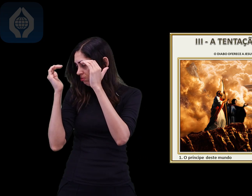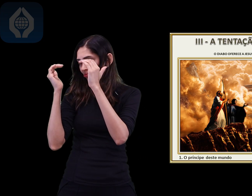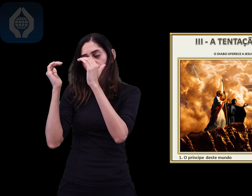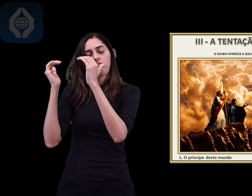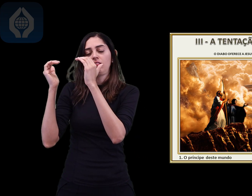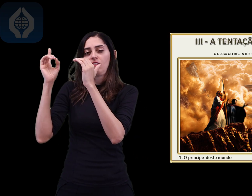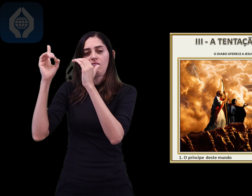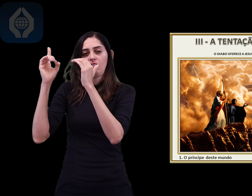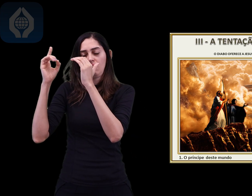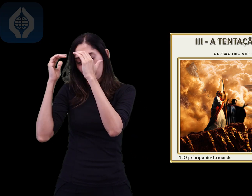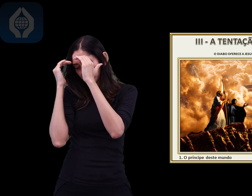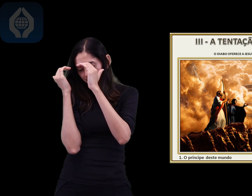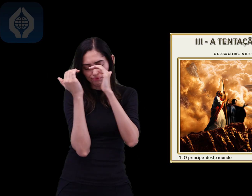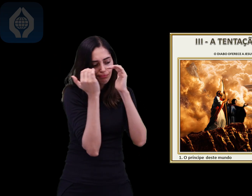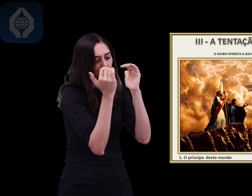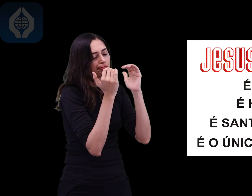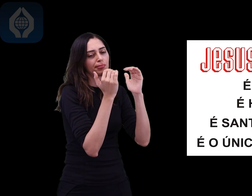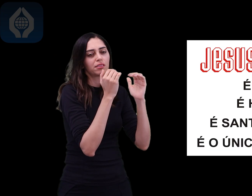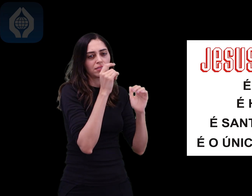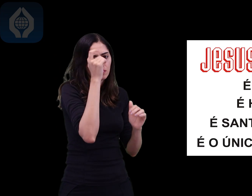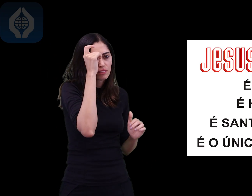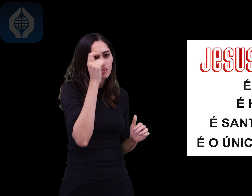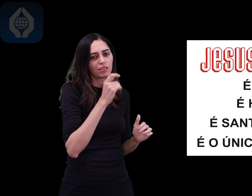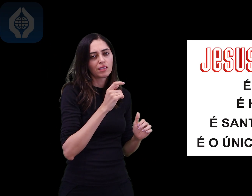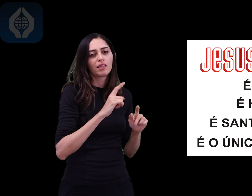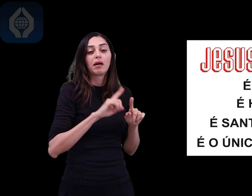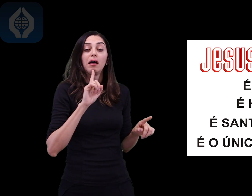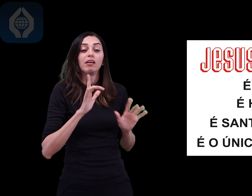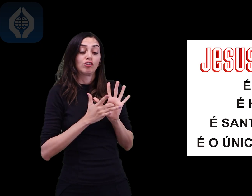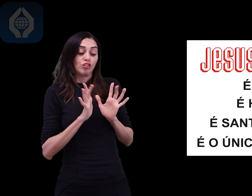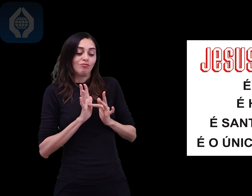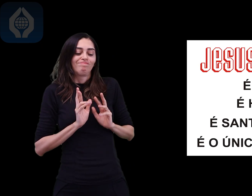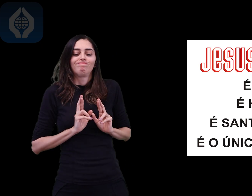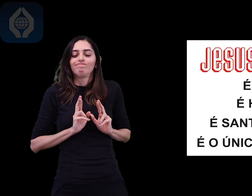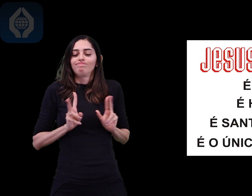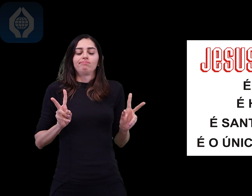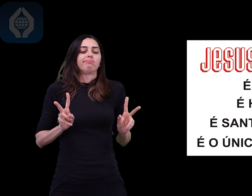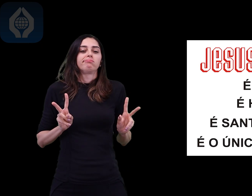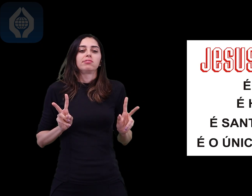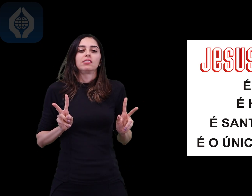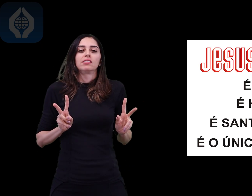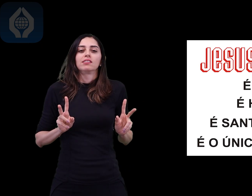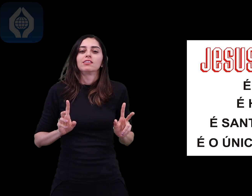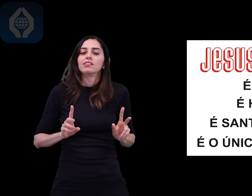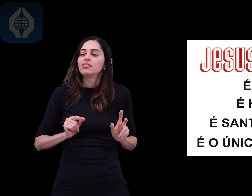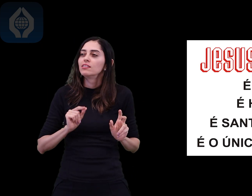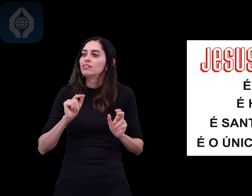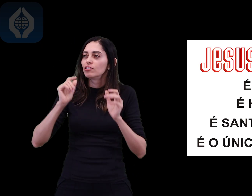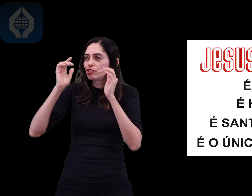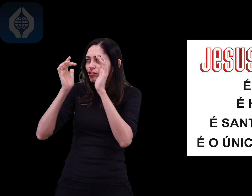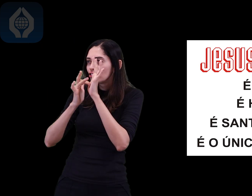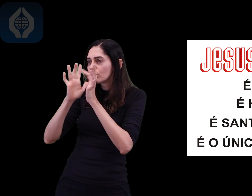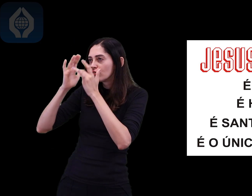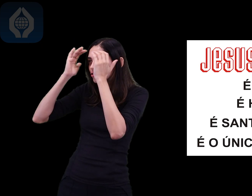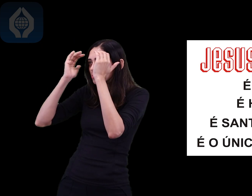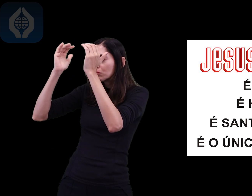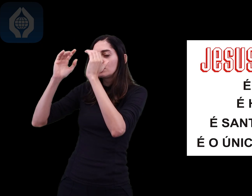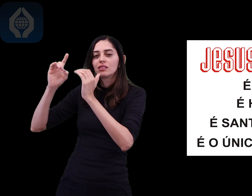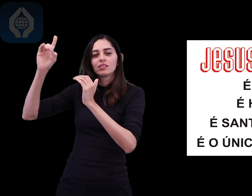a Deus, seu Pai. Além do mais, Jesus é muito maior do que Satanás. Jesus também é